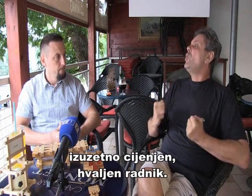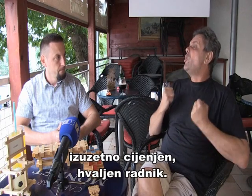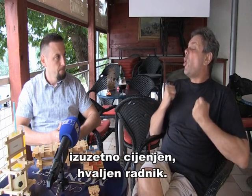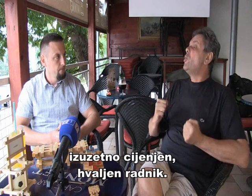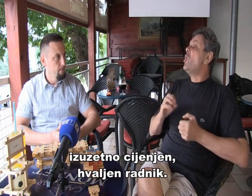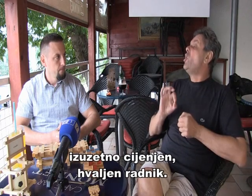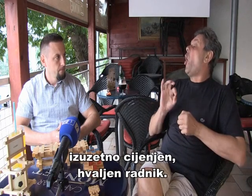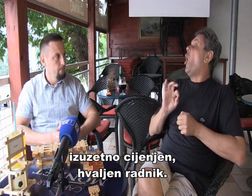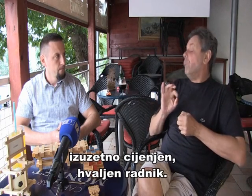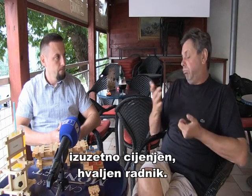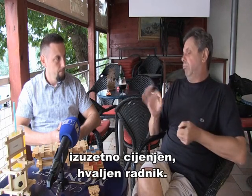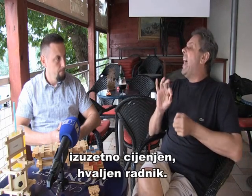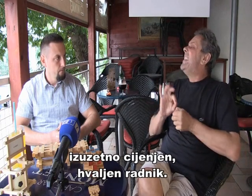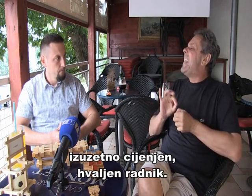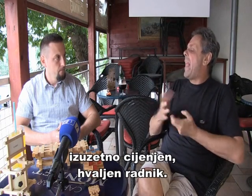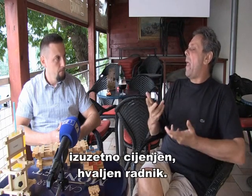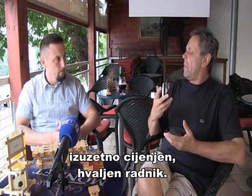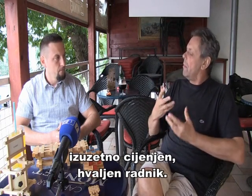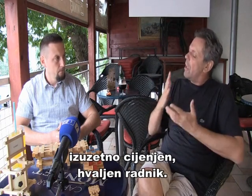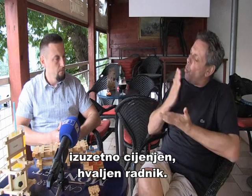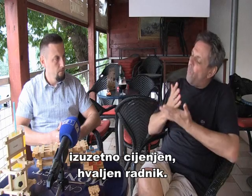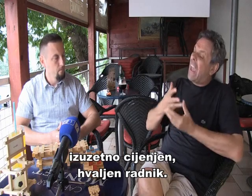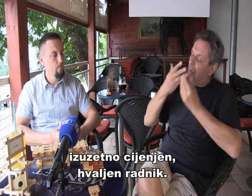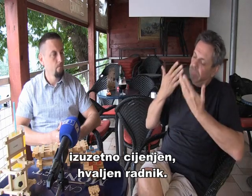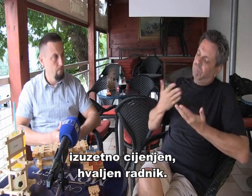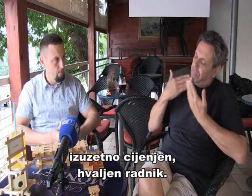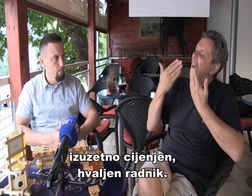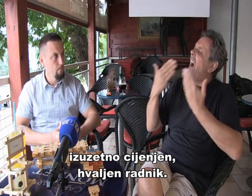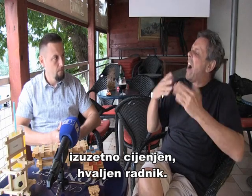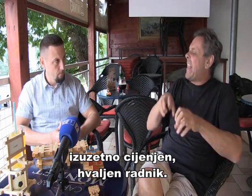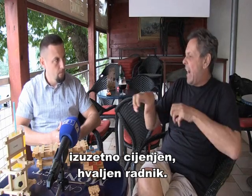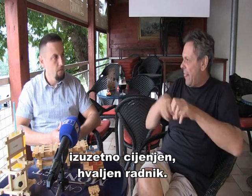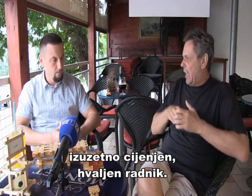izuzetno, izuzetno cijenjen i uvijek cijenjen radnik.